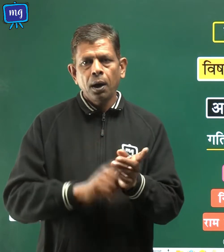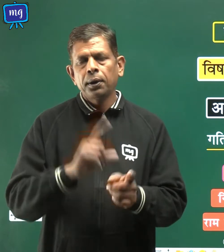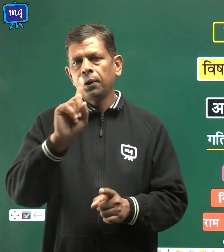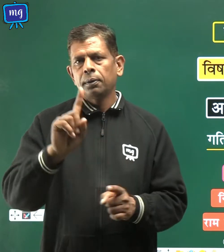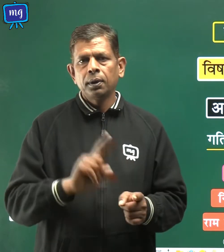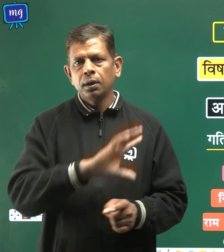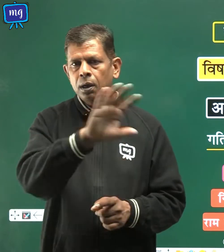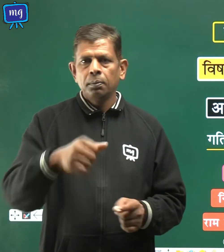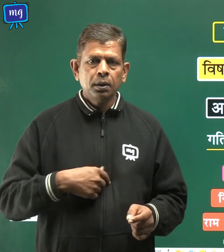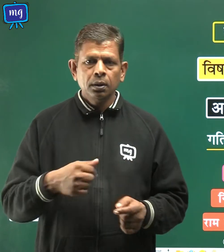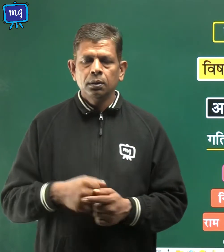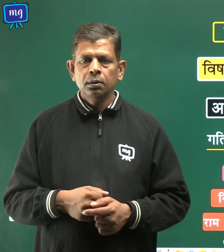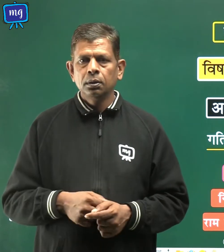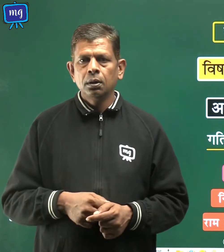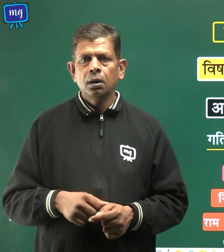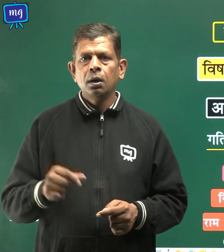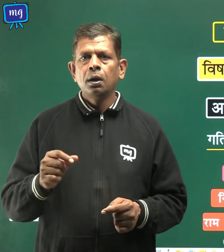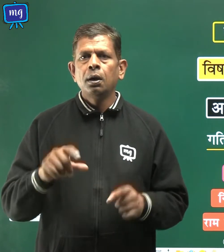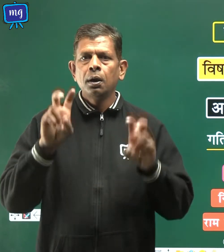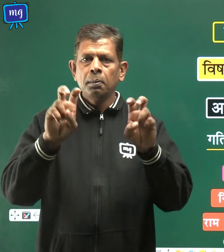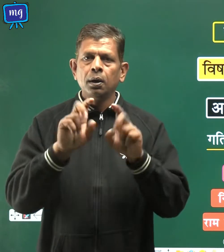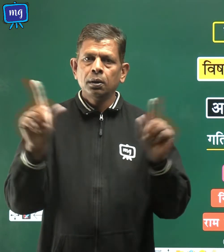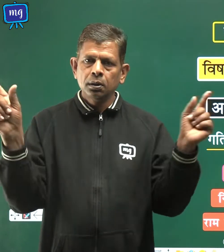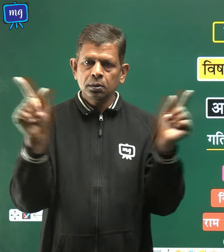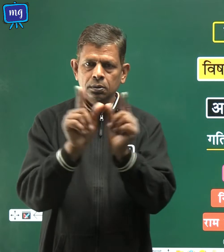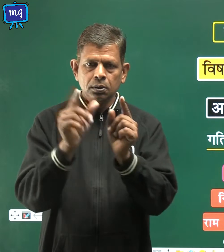हमने पाठ का सारांश जाना